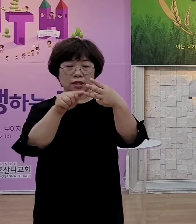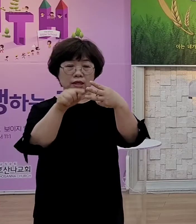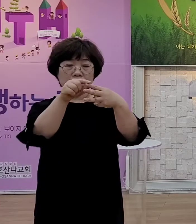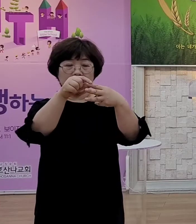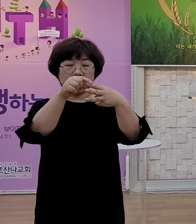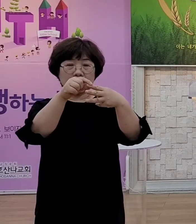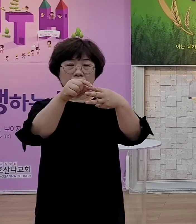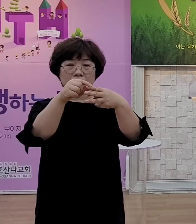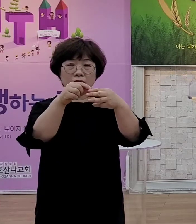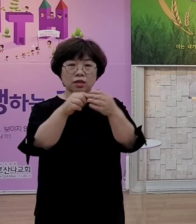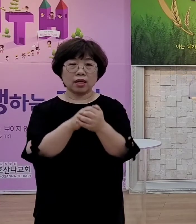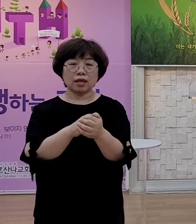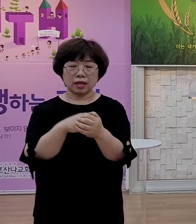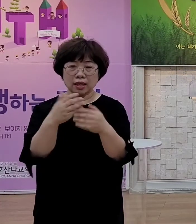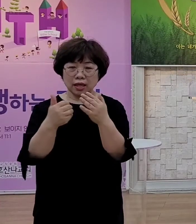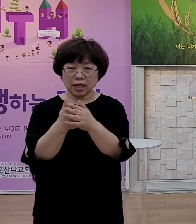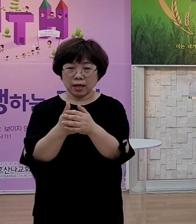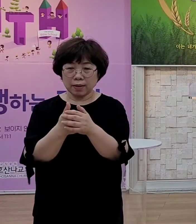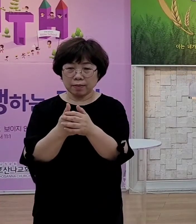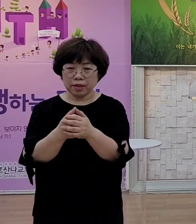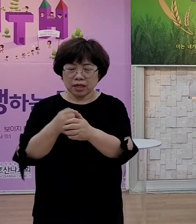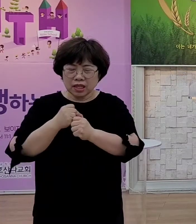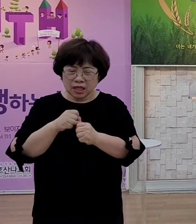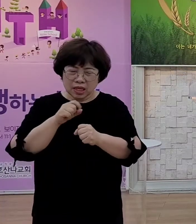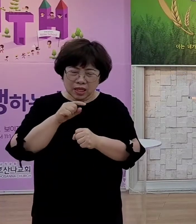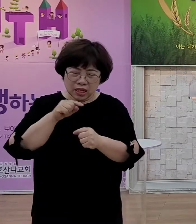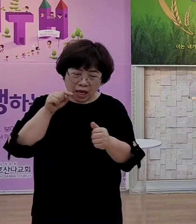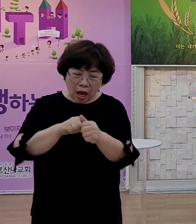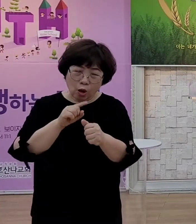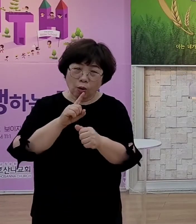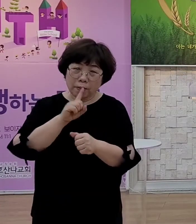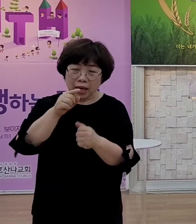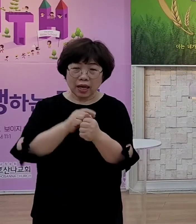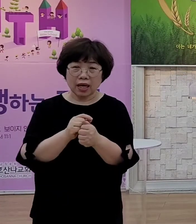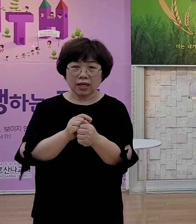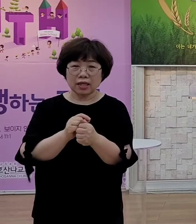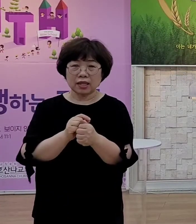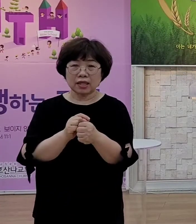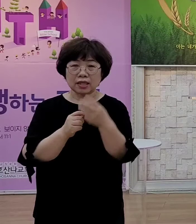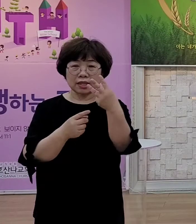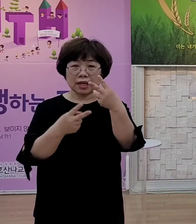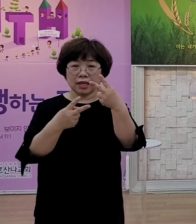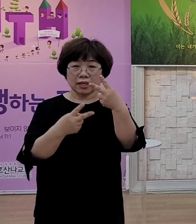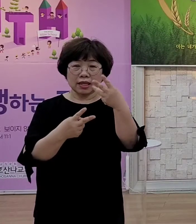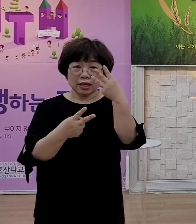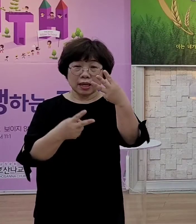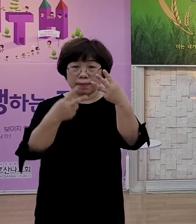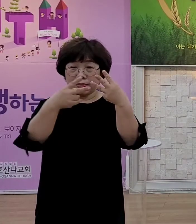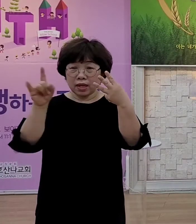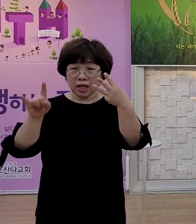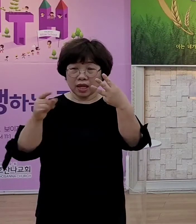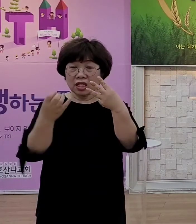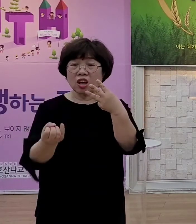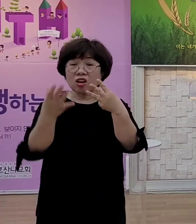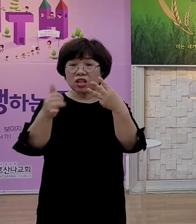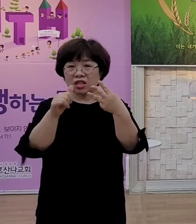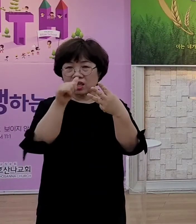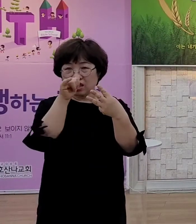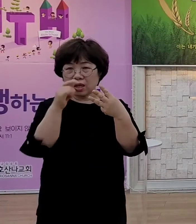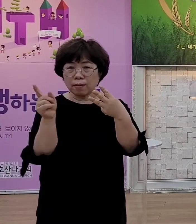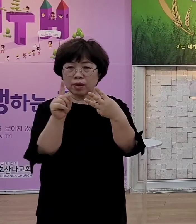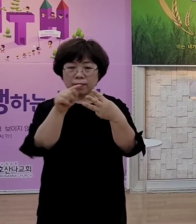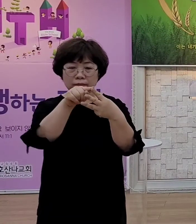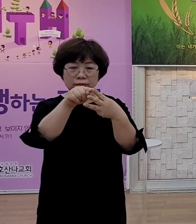아시죠? 6월절이라 그래요. 뭡니까? 이스라엘 백성들을 그 애굽에서 나올 때 넘어간,